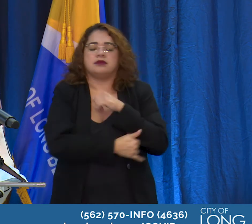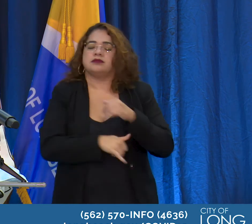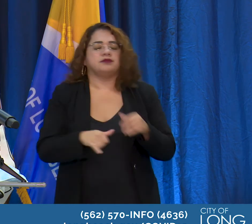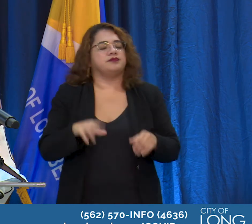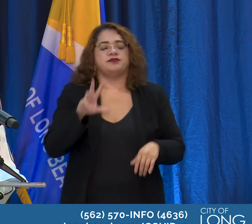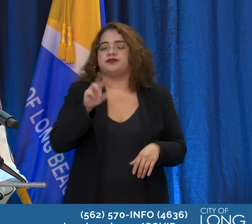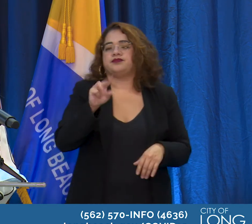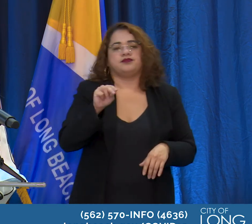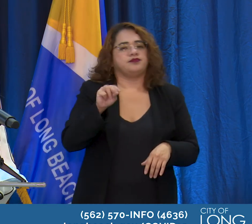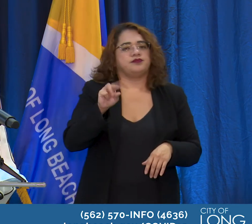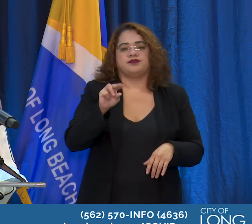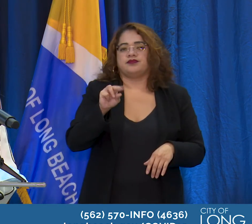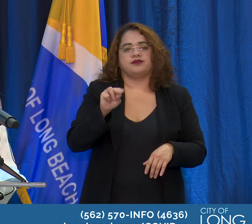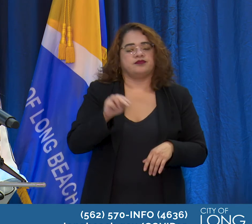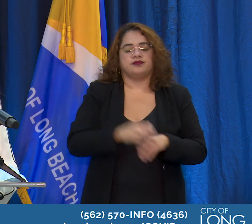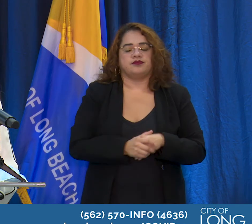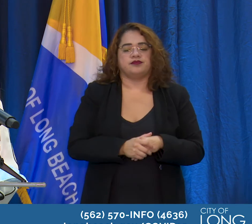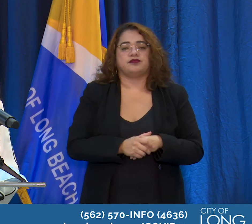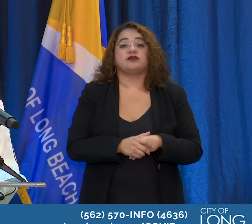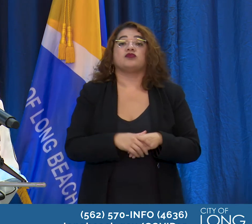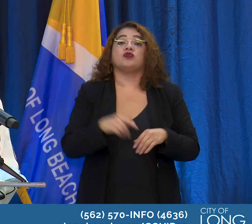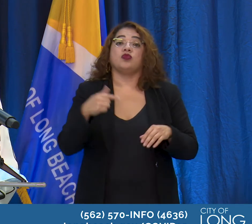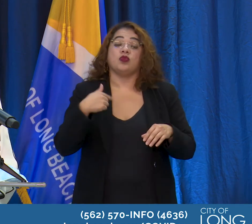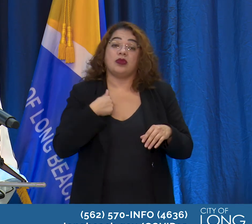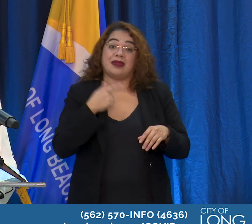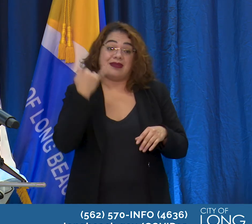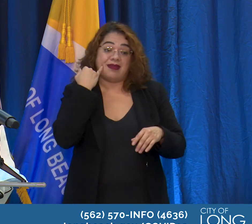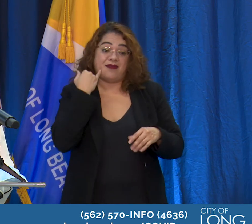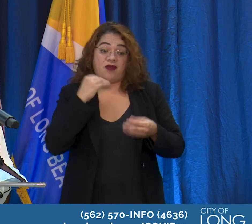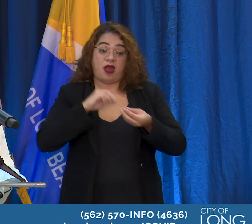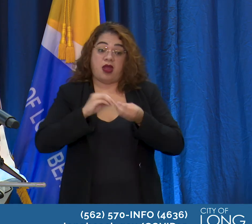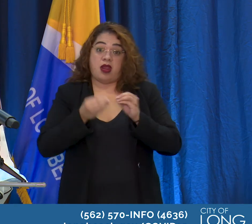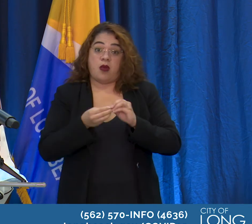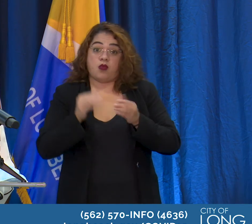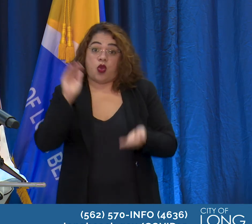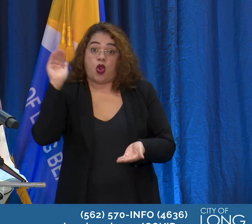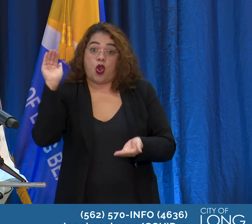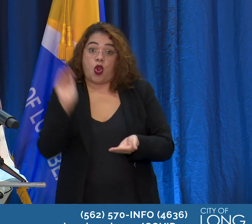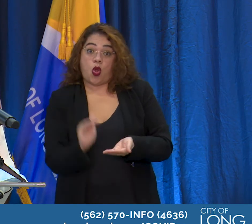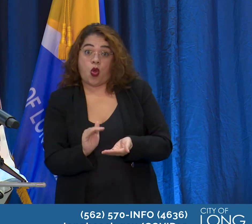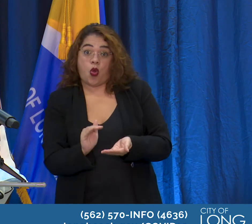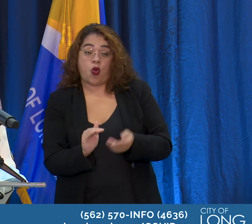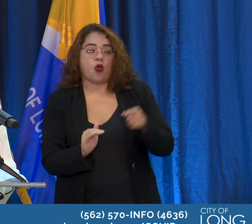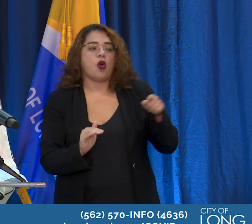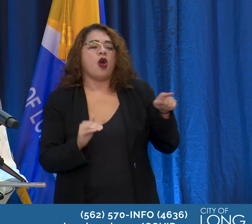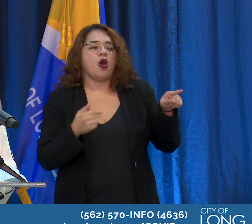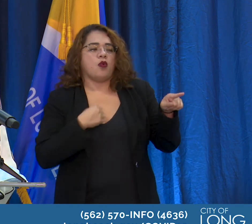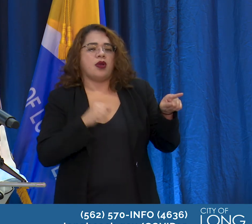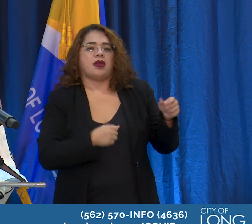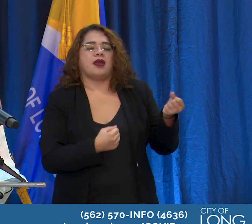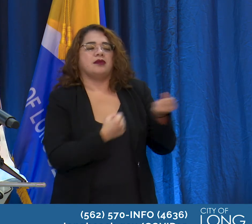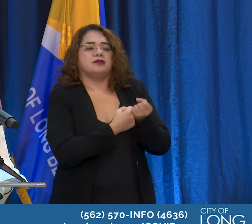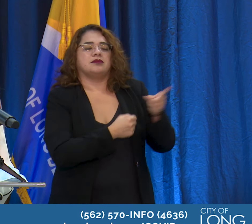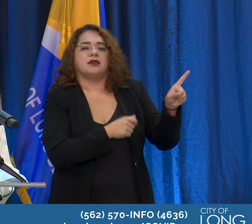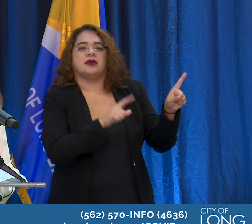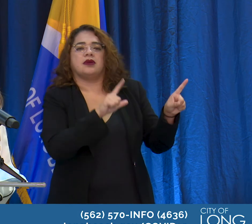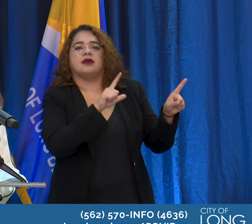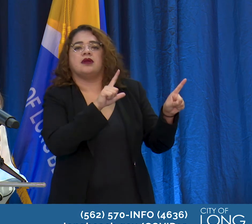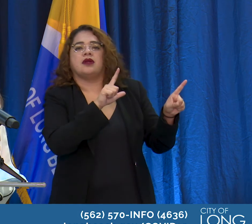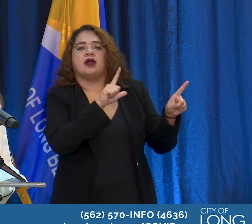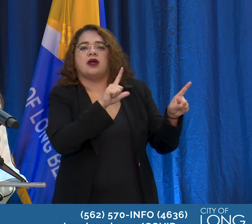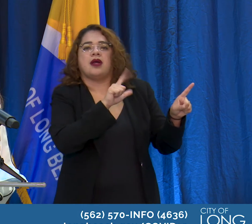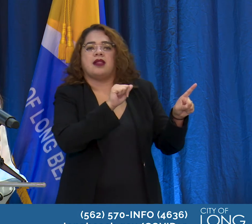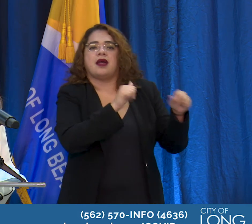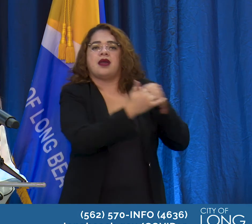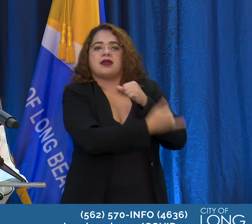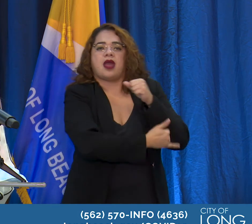es impactando los números del condado. Si nuestros números son más bajos, ayudamos que los números totales del condado